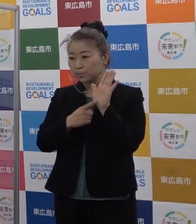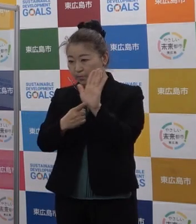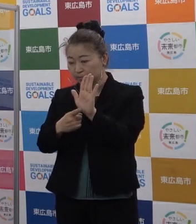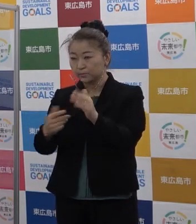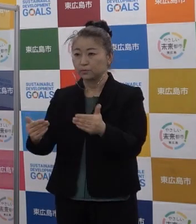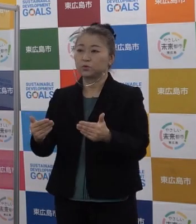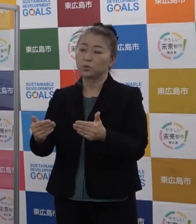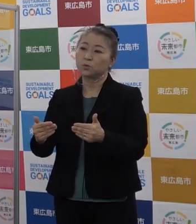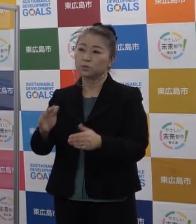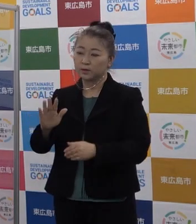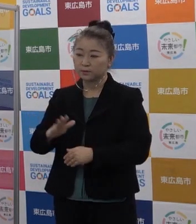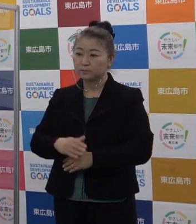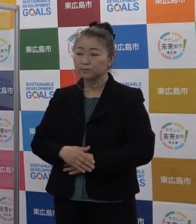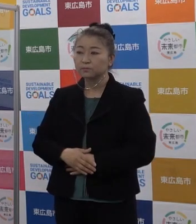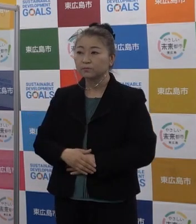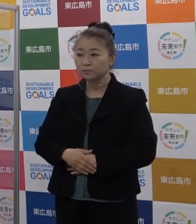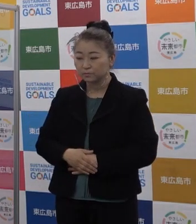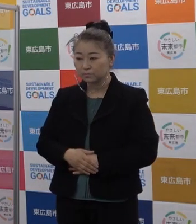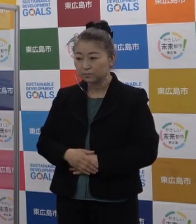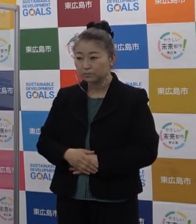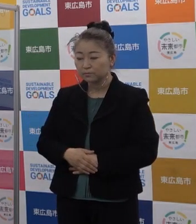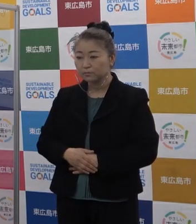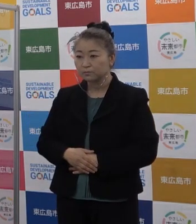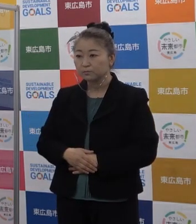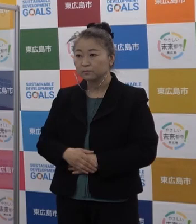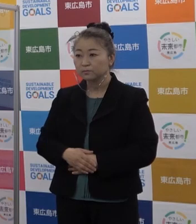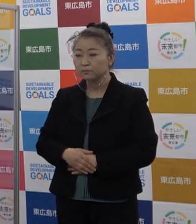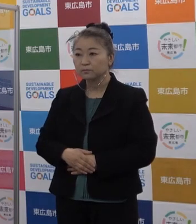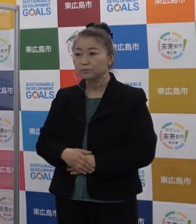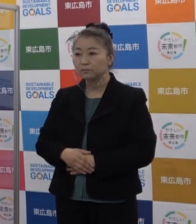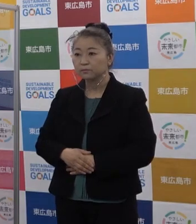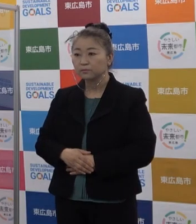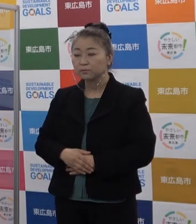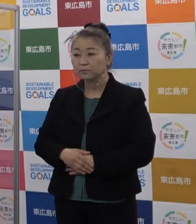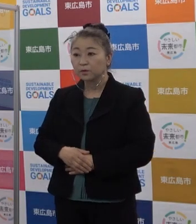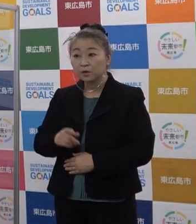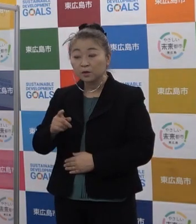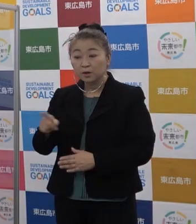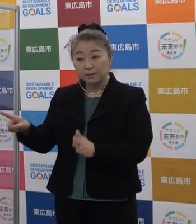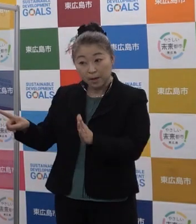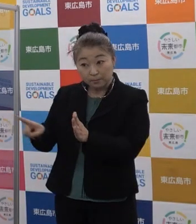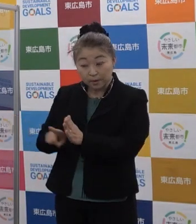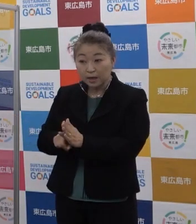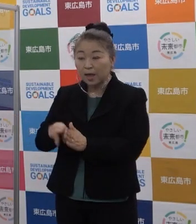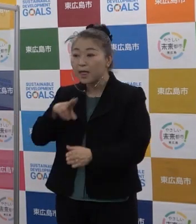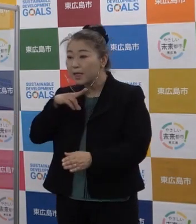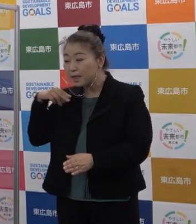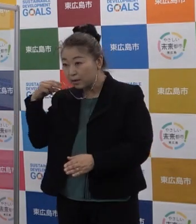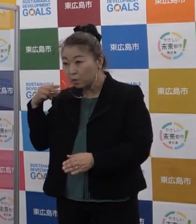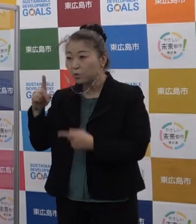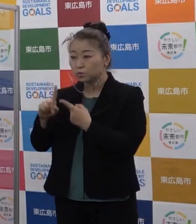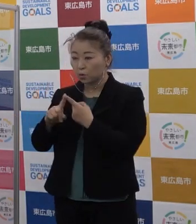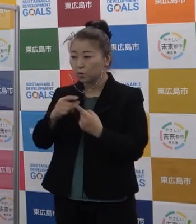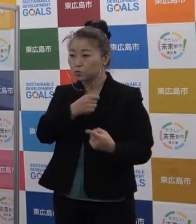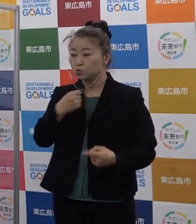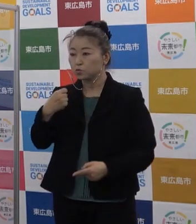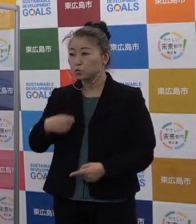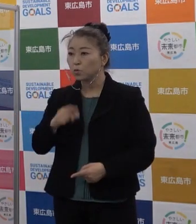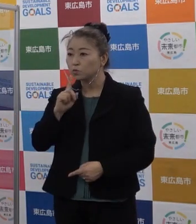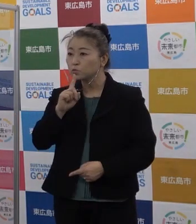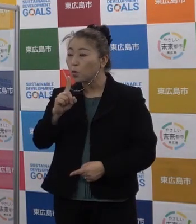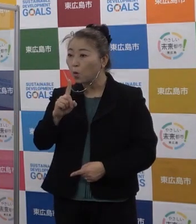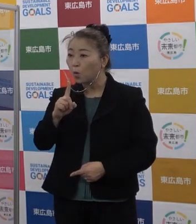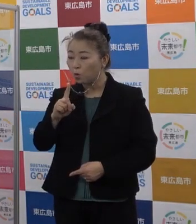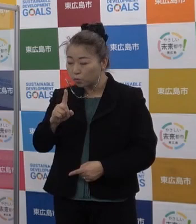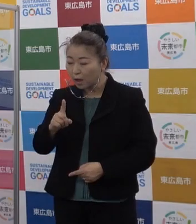外国で持って出していくというのは大変重要なテーマでありました。これまで英語と中国語による情報は流